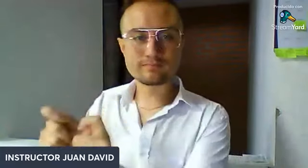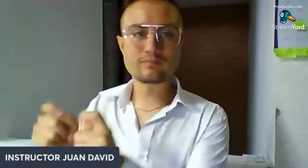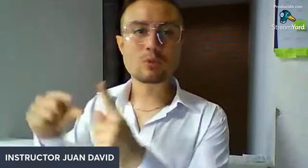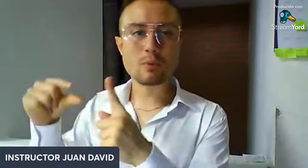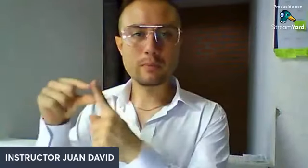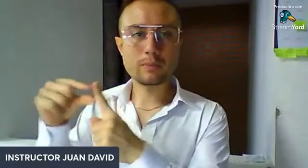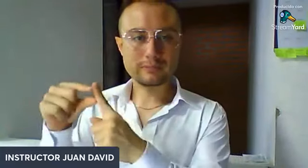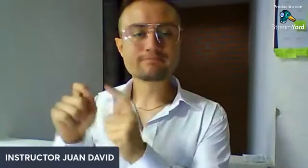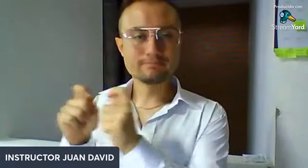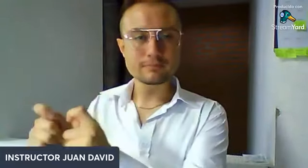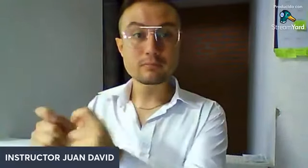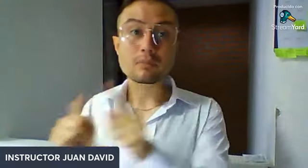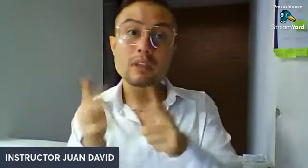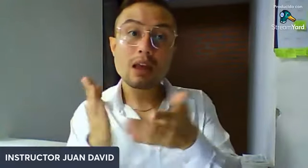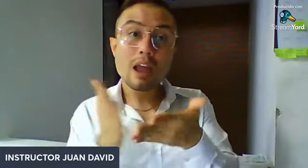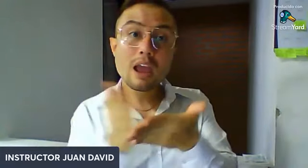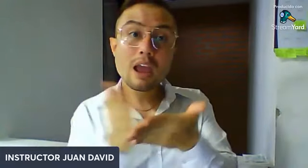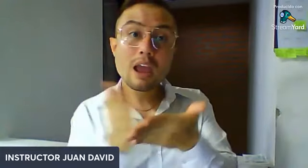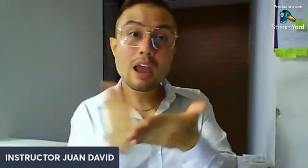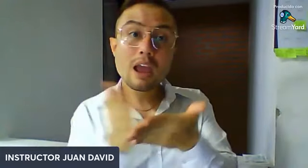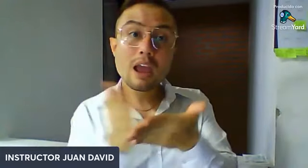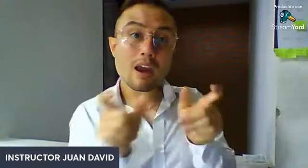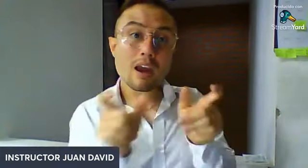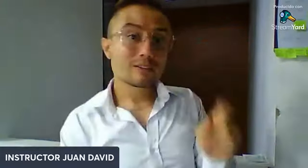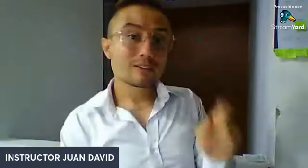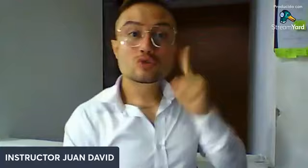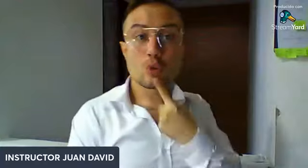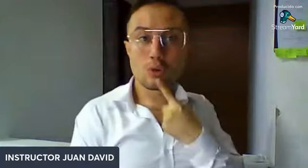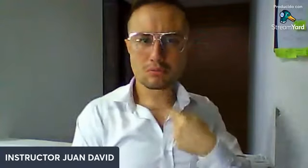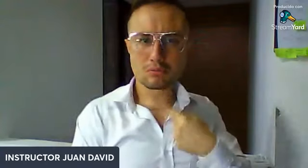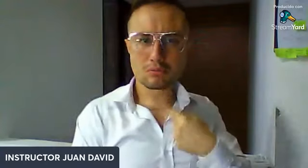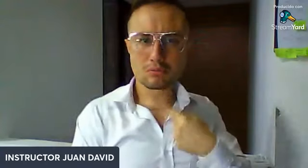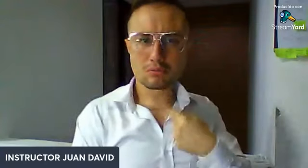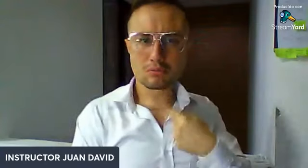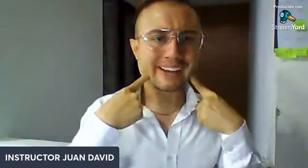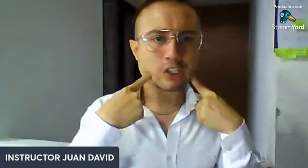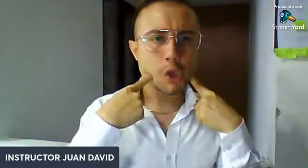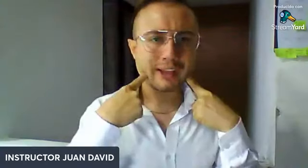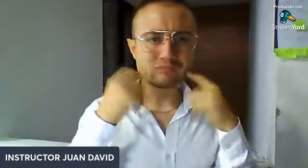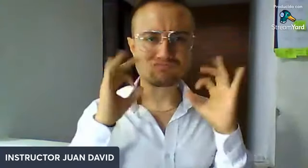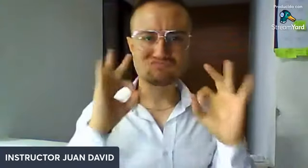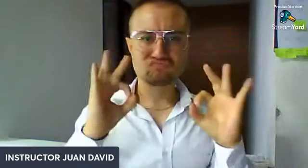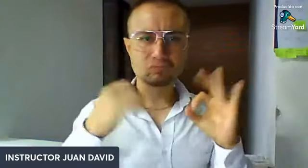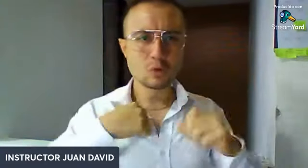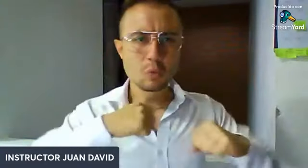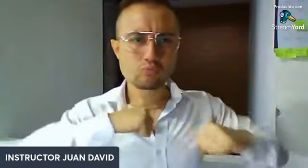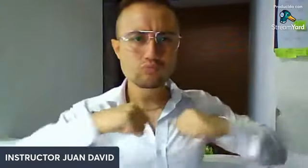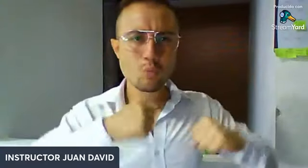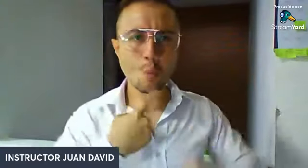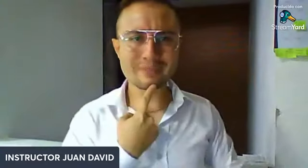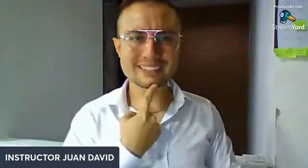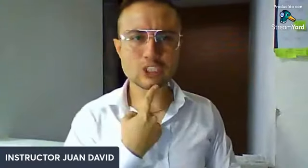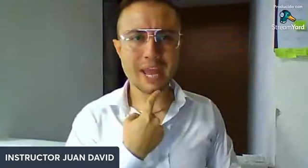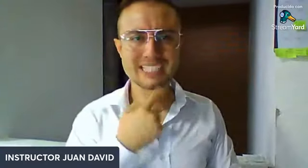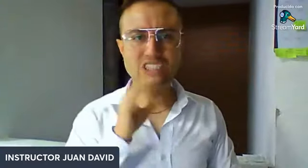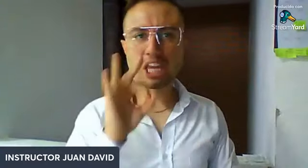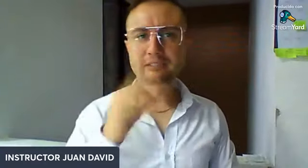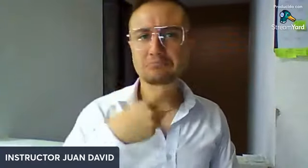para ingerir los alimentos y no pueden emitir ningún sonido ni hablar. Entonces, este es el caso de las